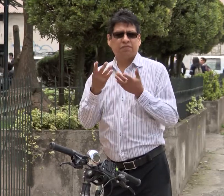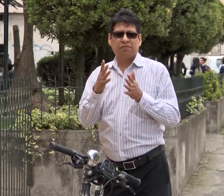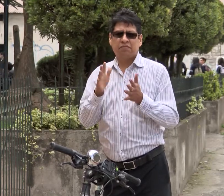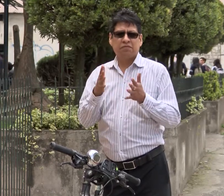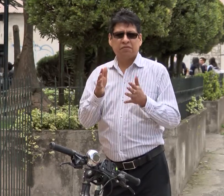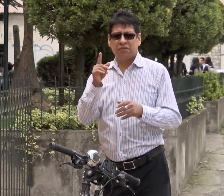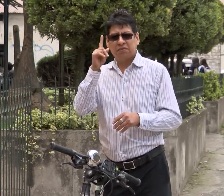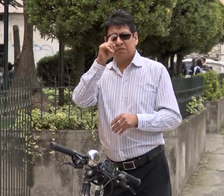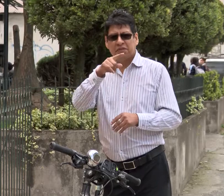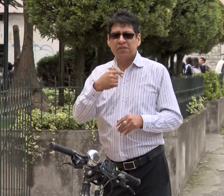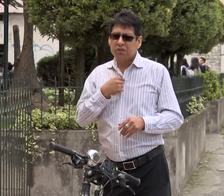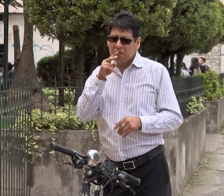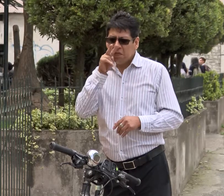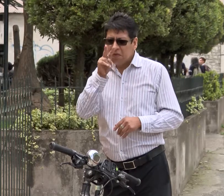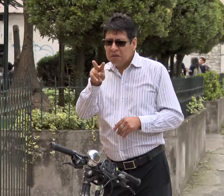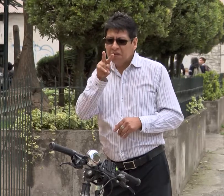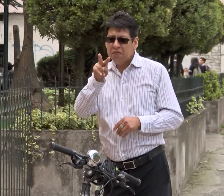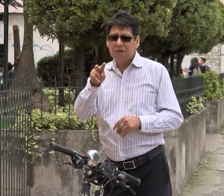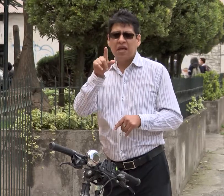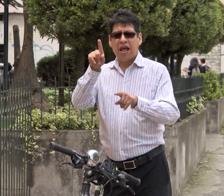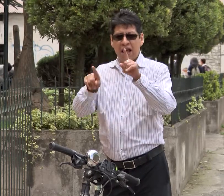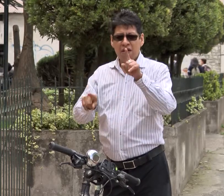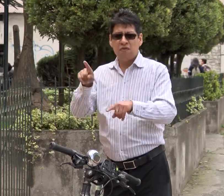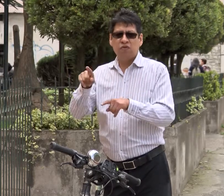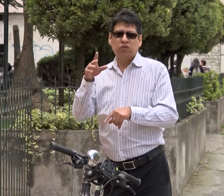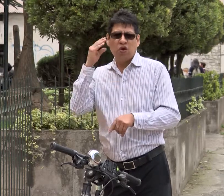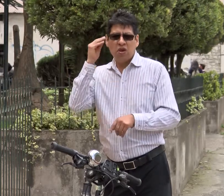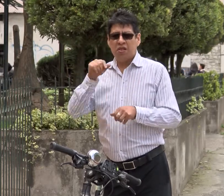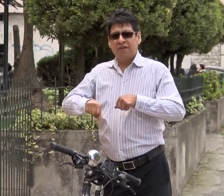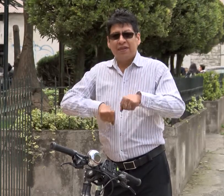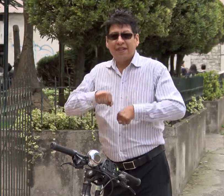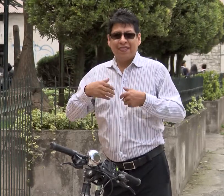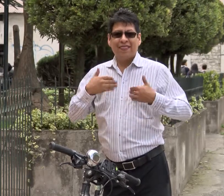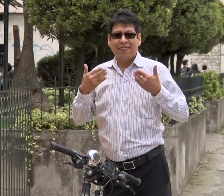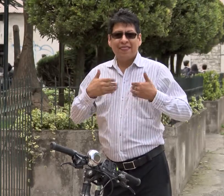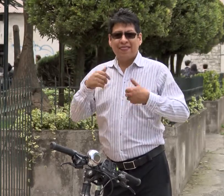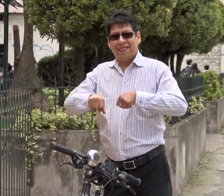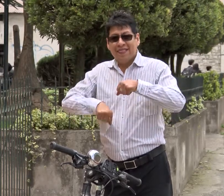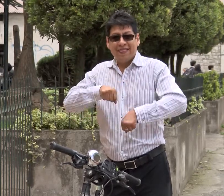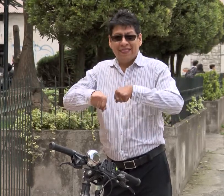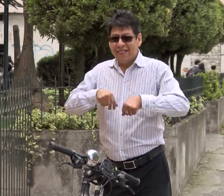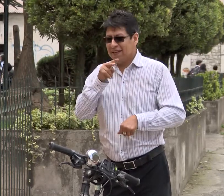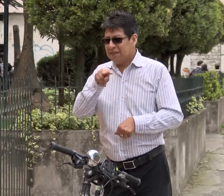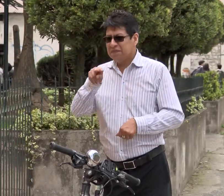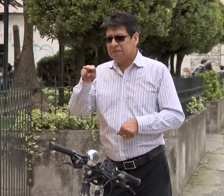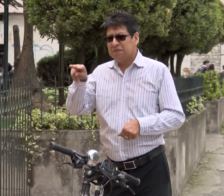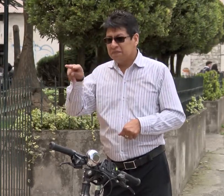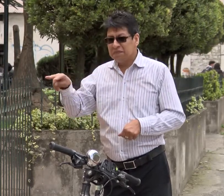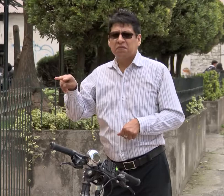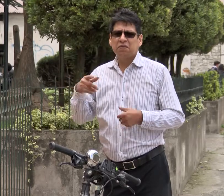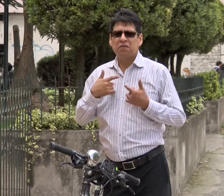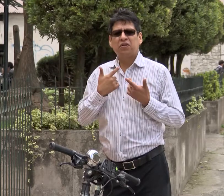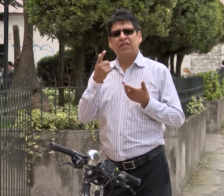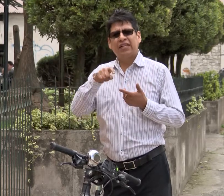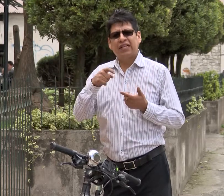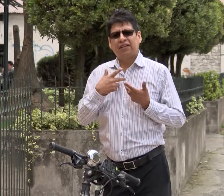y yo no tuve quien me enseñó a usar la bicicleta simplemente aprendía observando